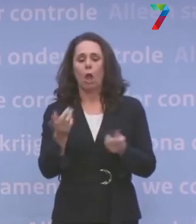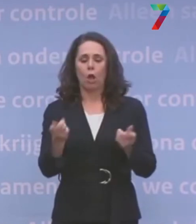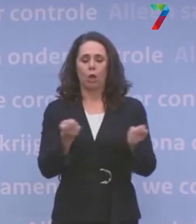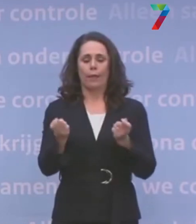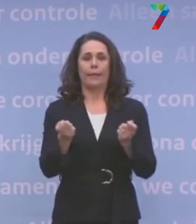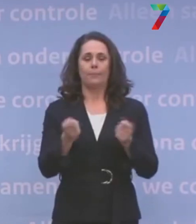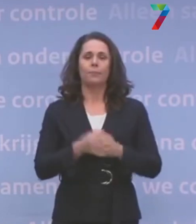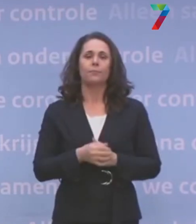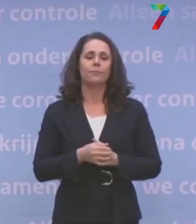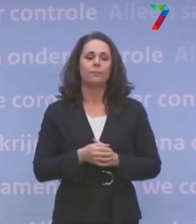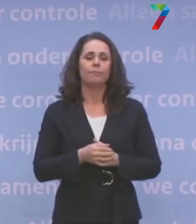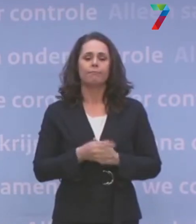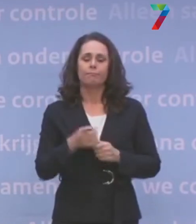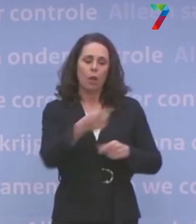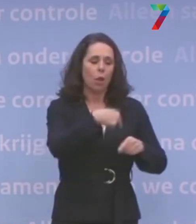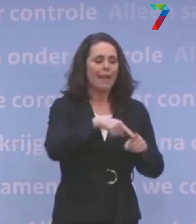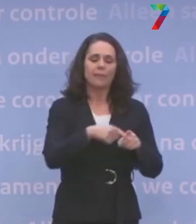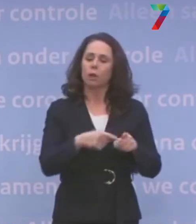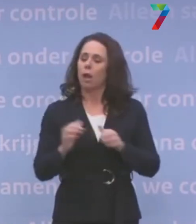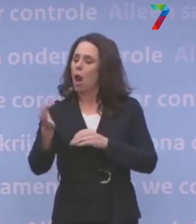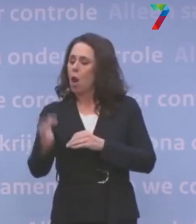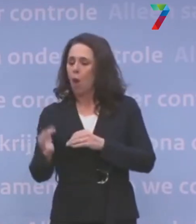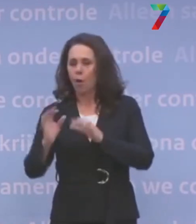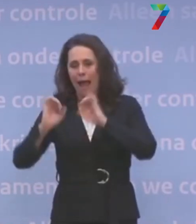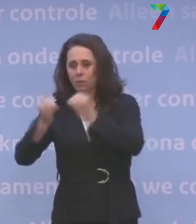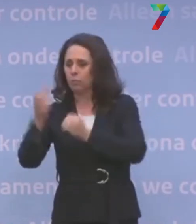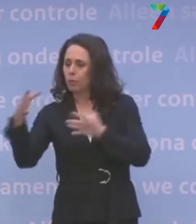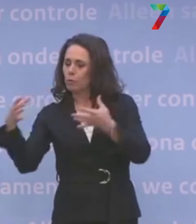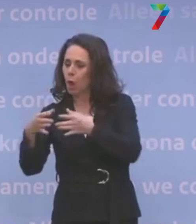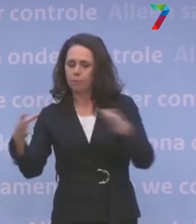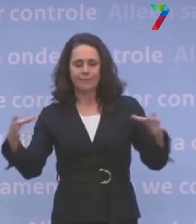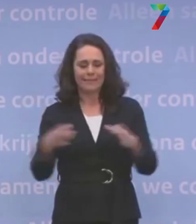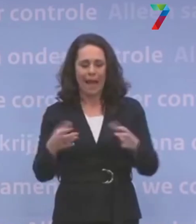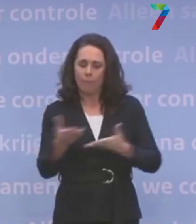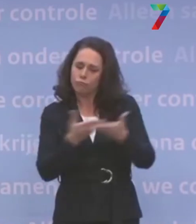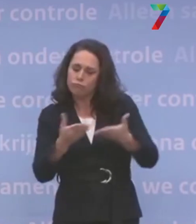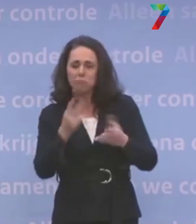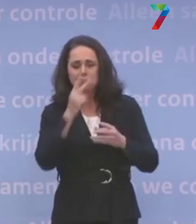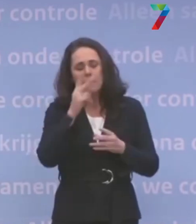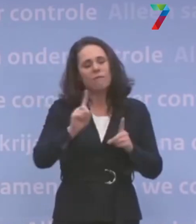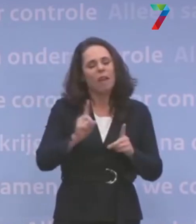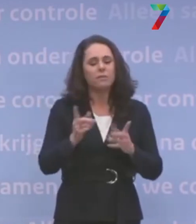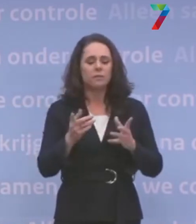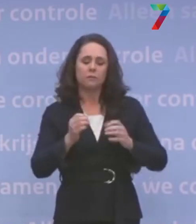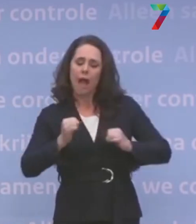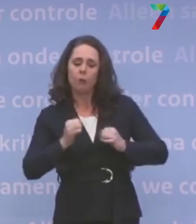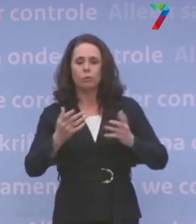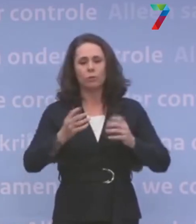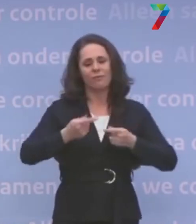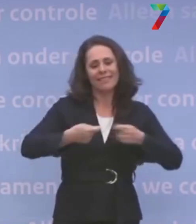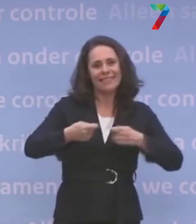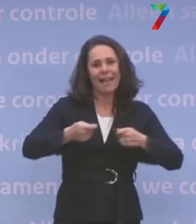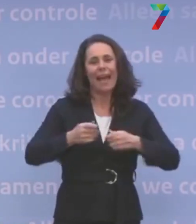en samen met de lokale sportclubs te kijken naar de mogelijkheden en faciliteiten, zodat zoveel mogelijk kinderen